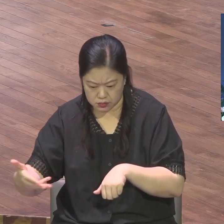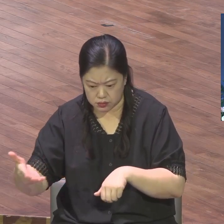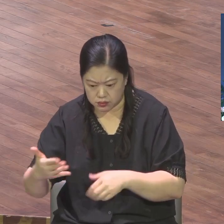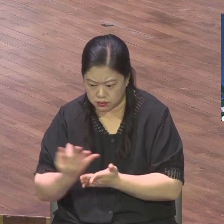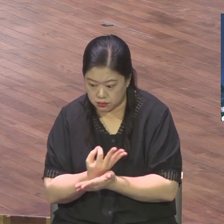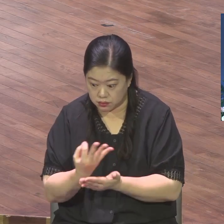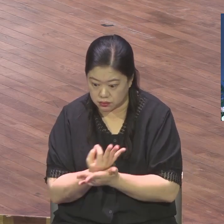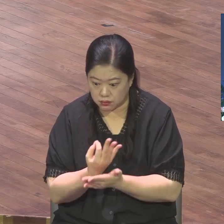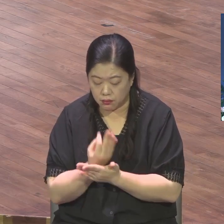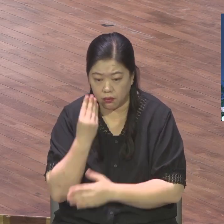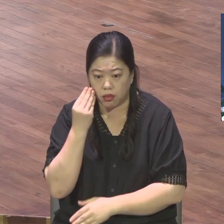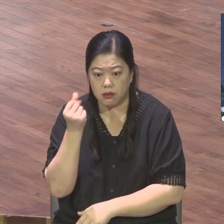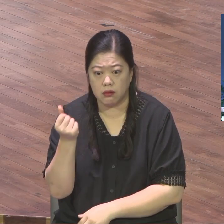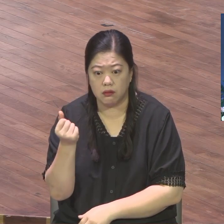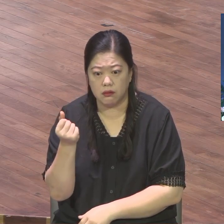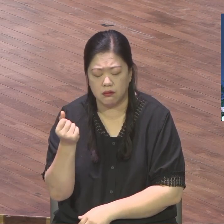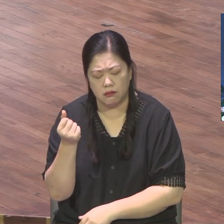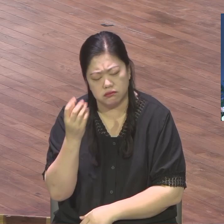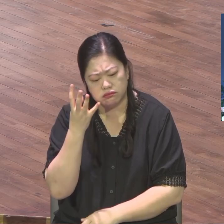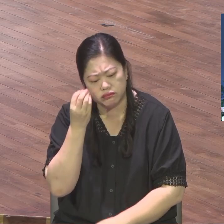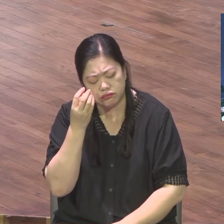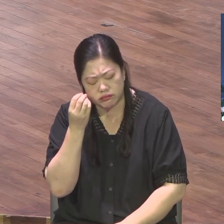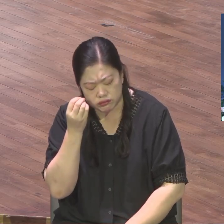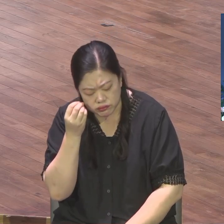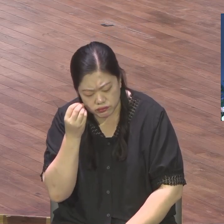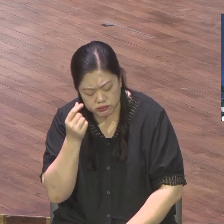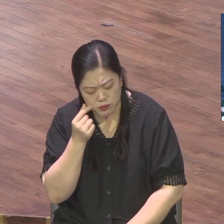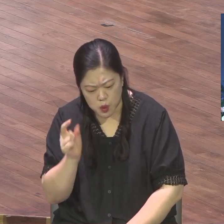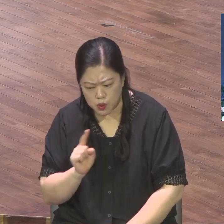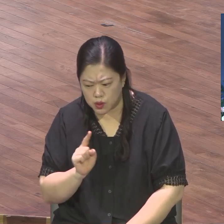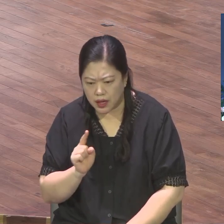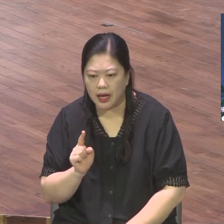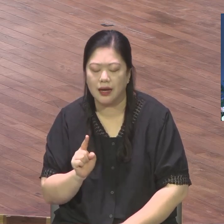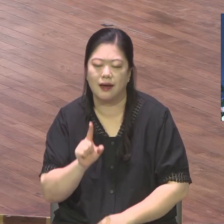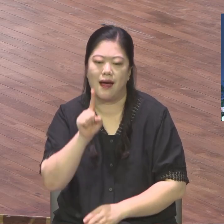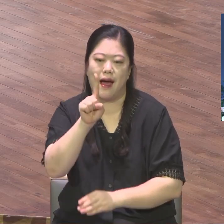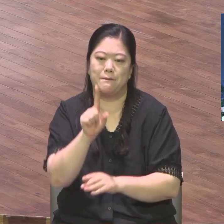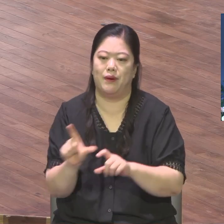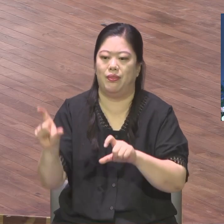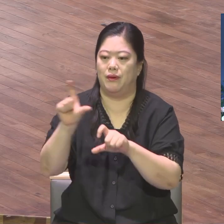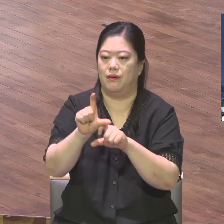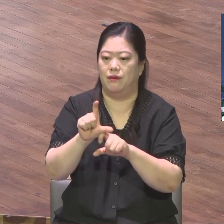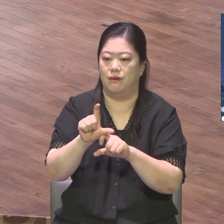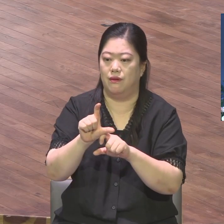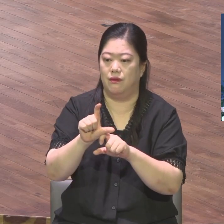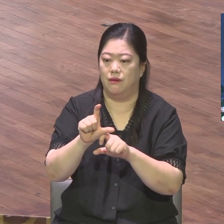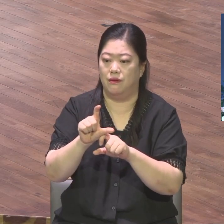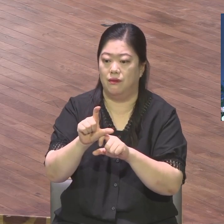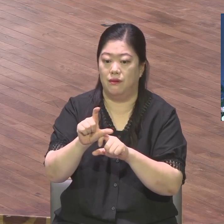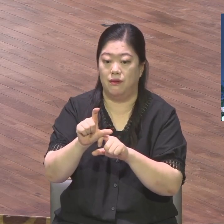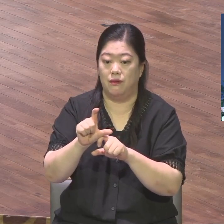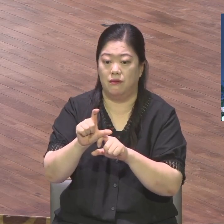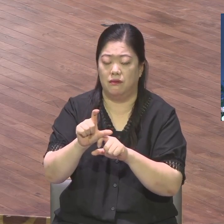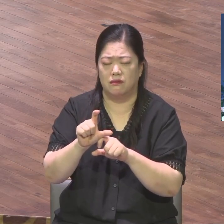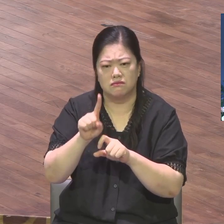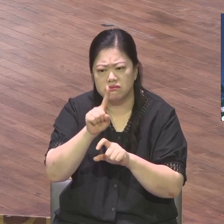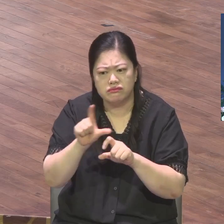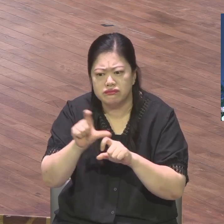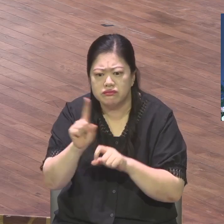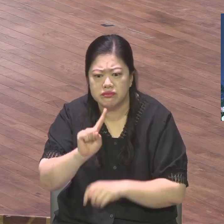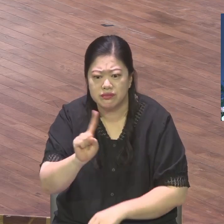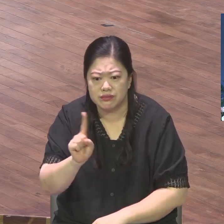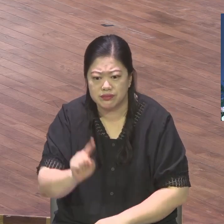그게 뭐냐? 원모입니다. 한 번 더의 힘이 얼마나 큰가? 이